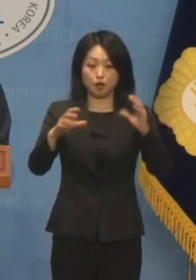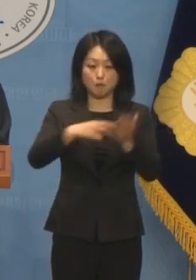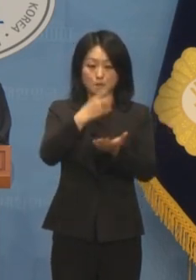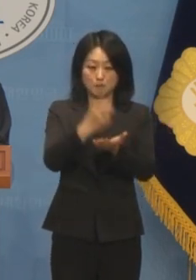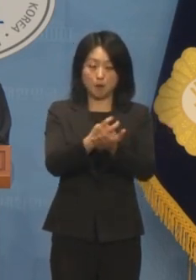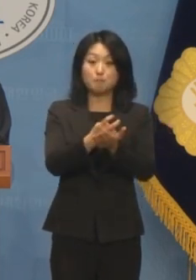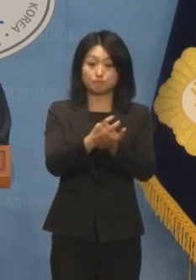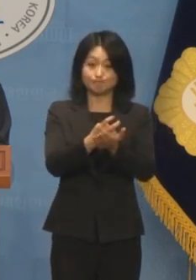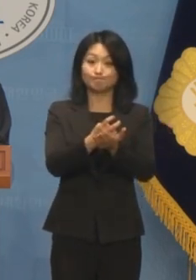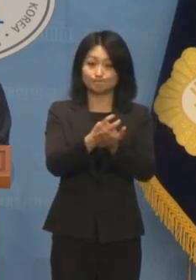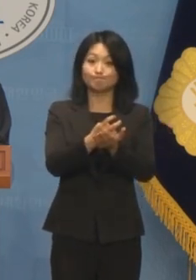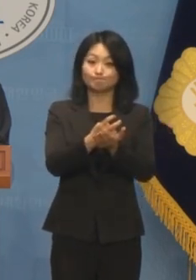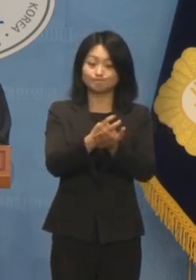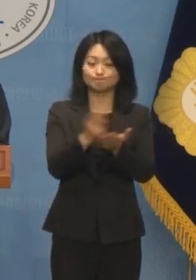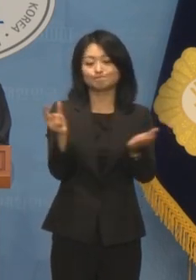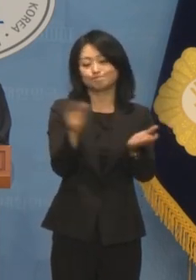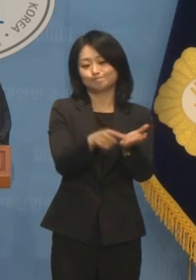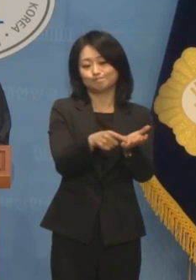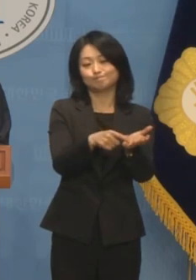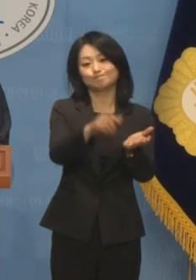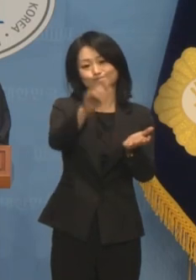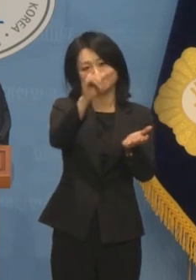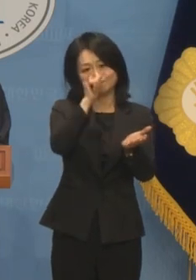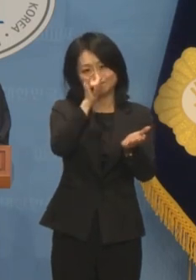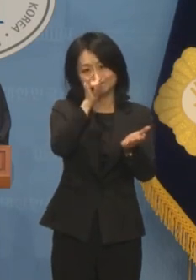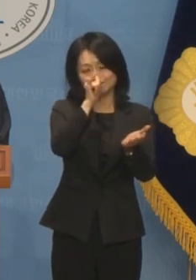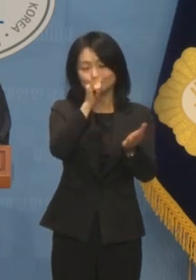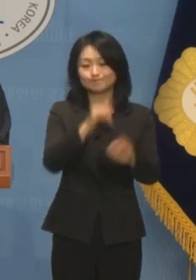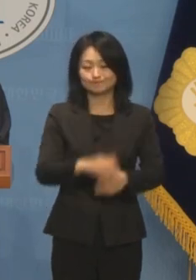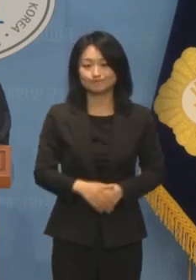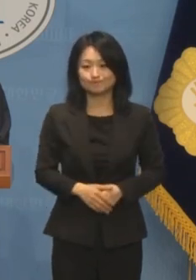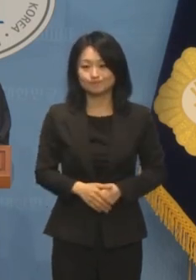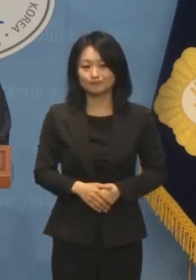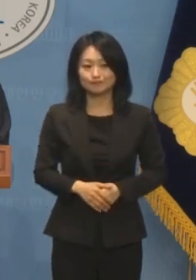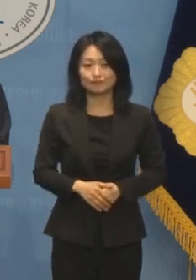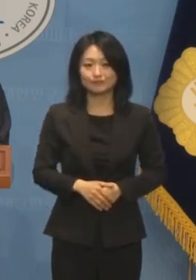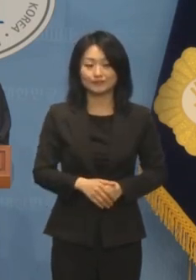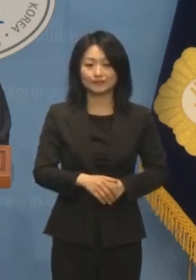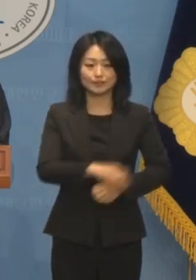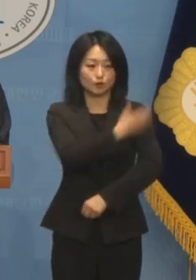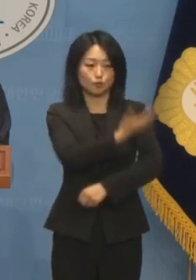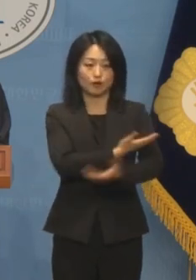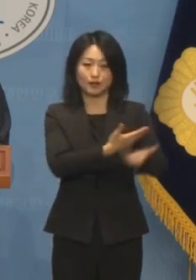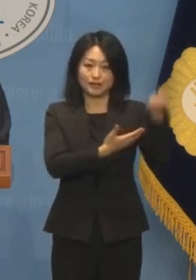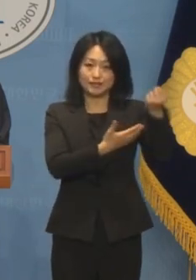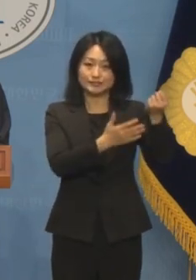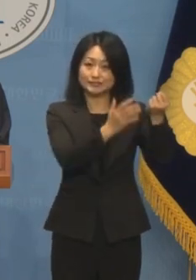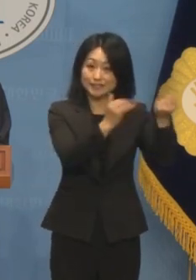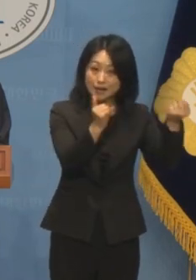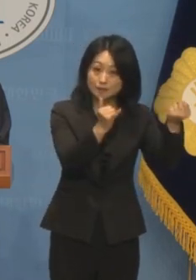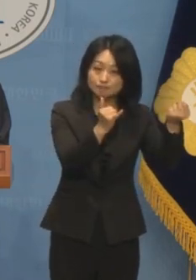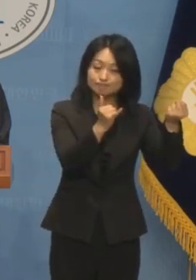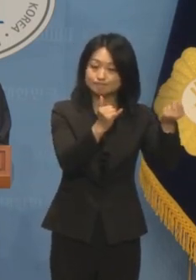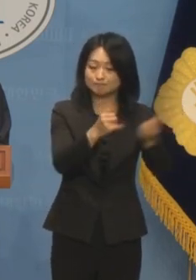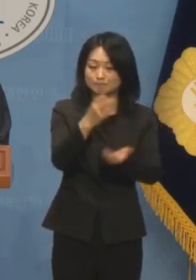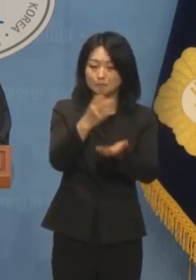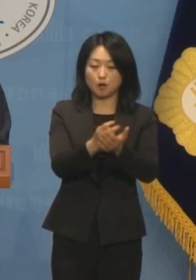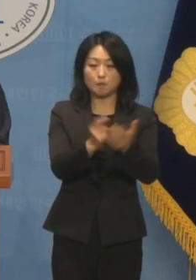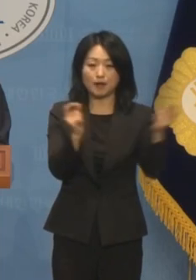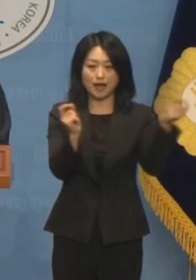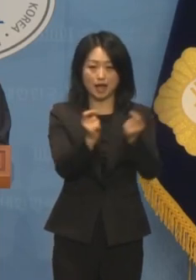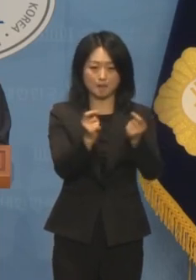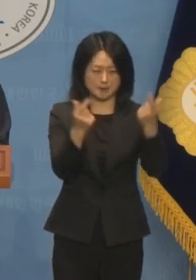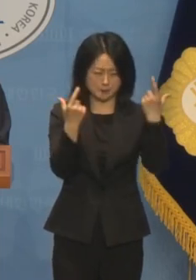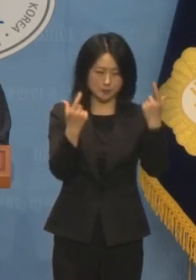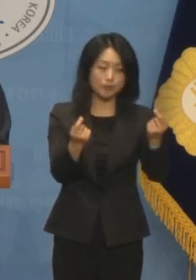있는 민주법치국가의 대원칙입니다. 살아있는 권력도 법 앞에선 예외가 있을 수